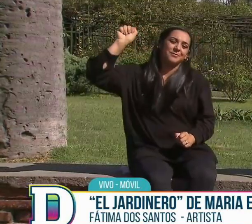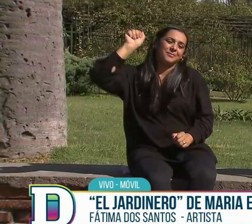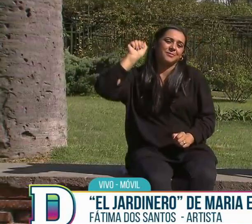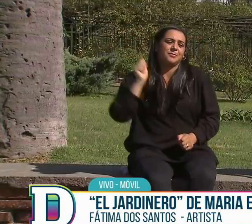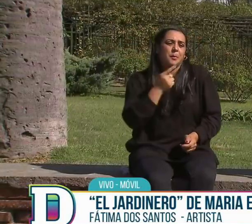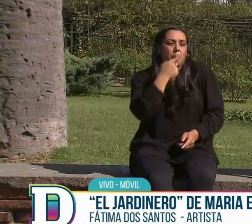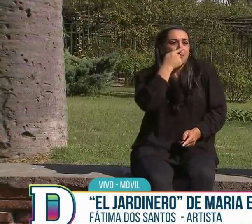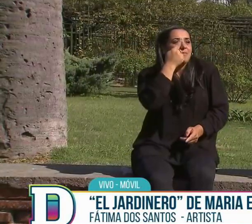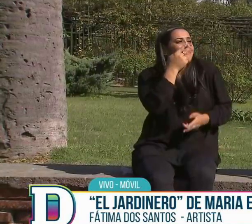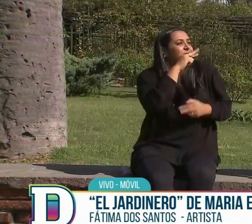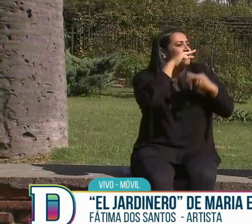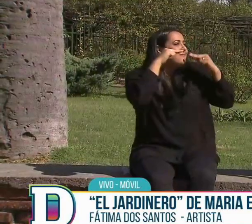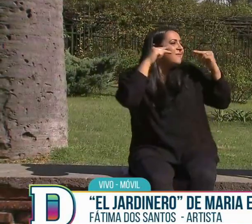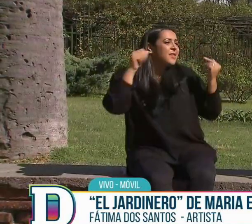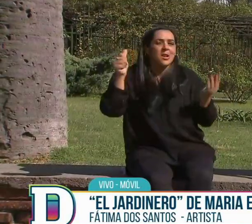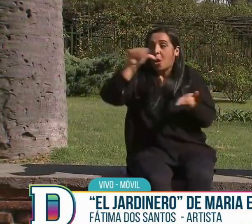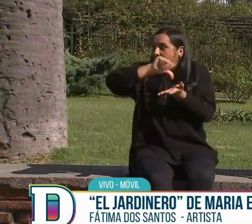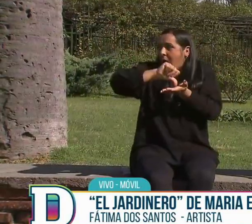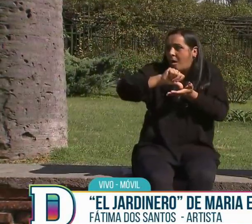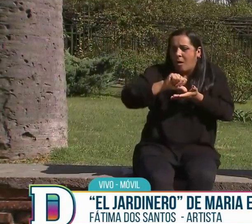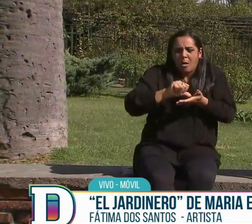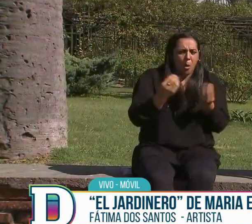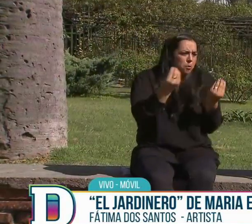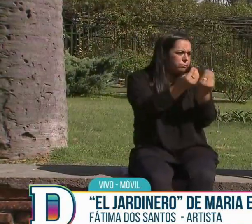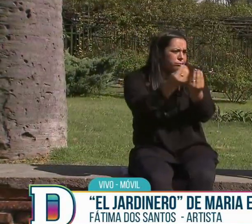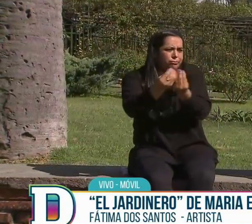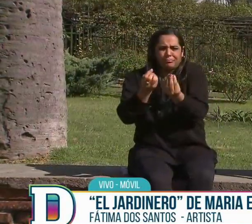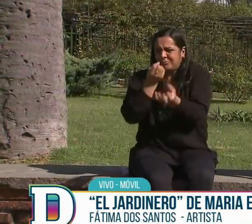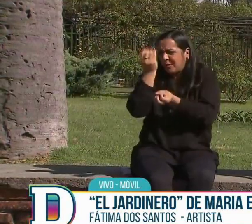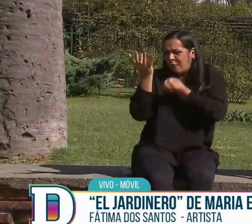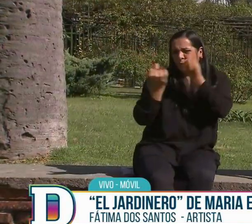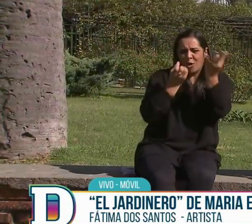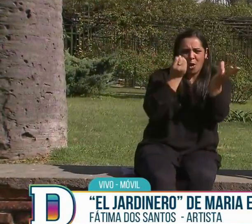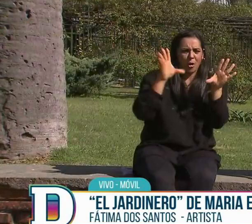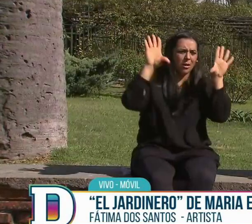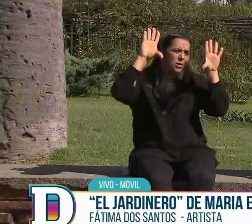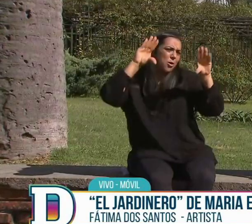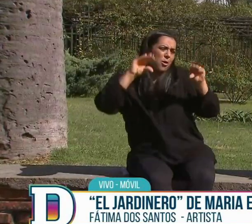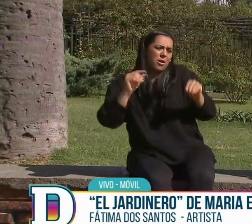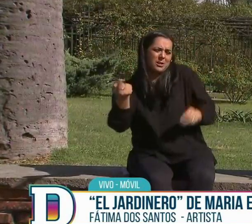el olor de un país florecido para